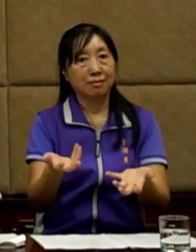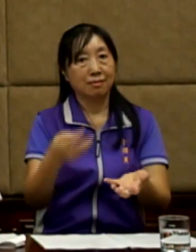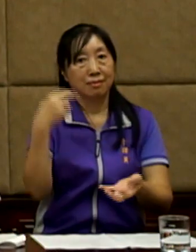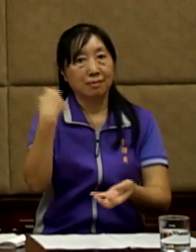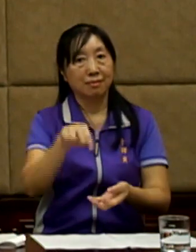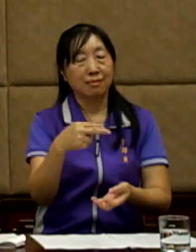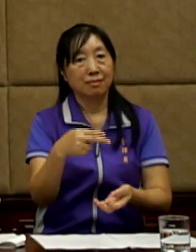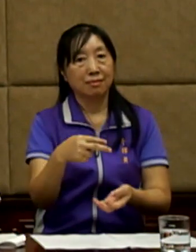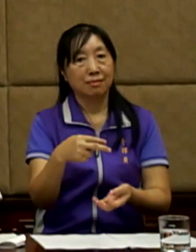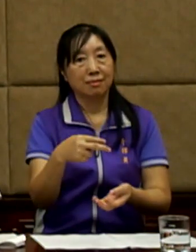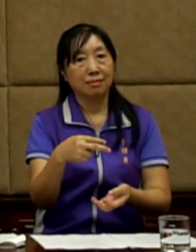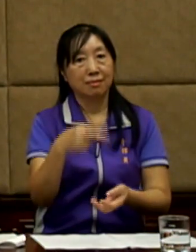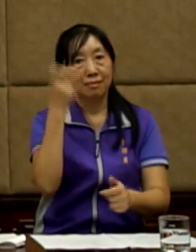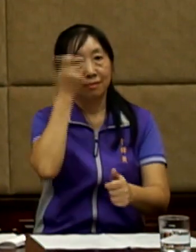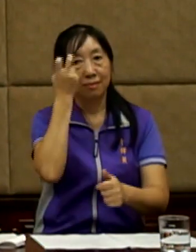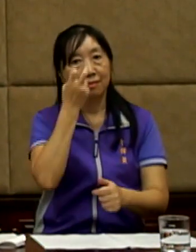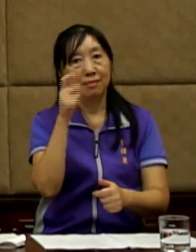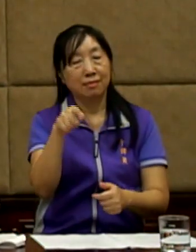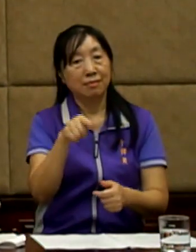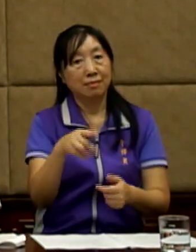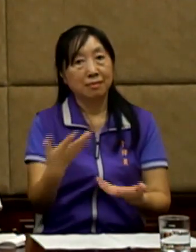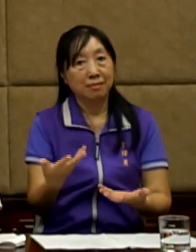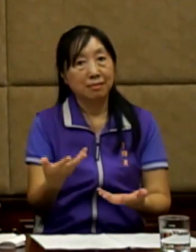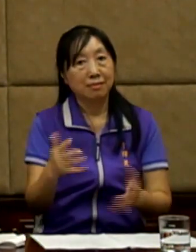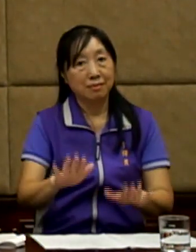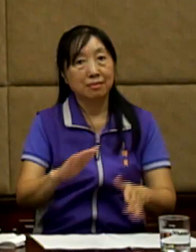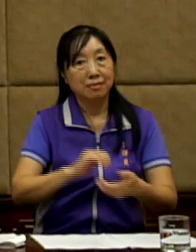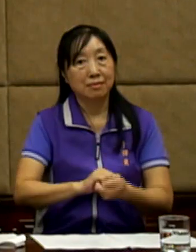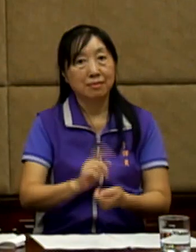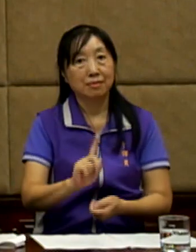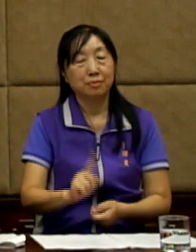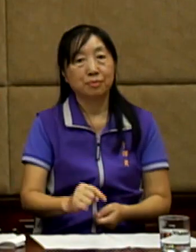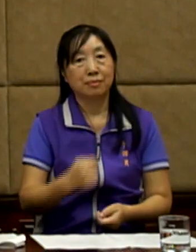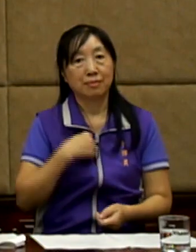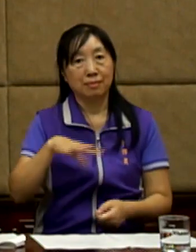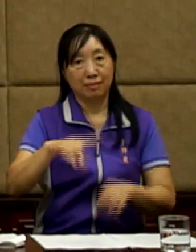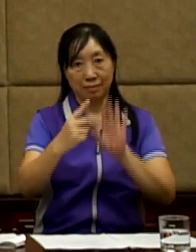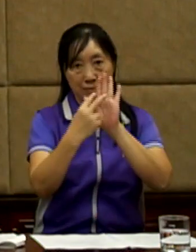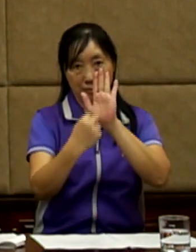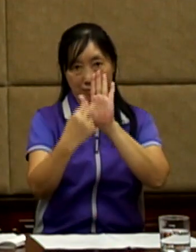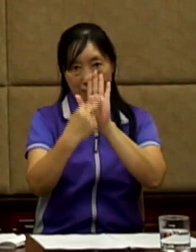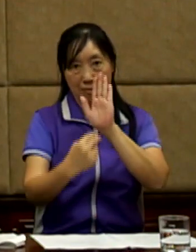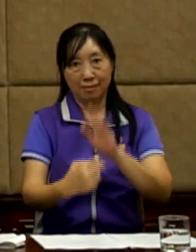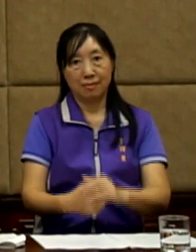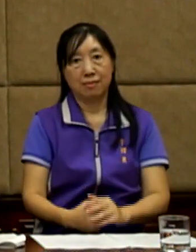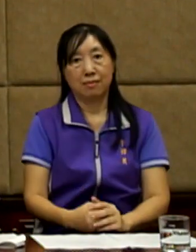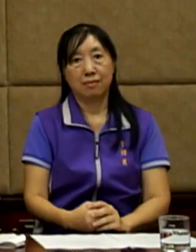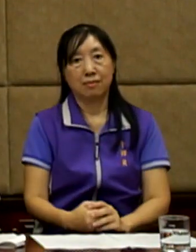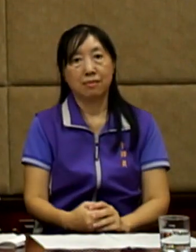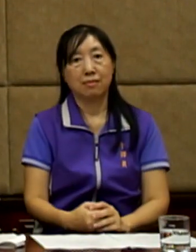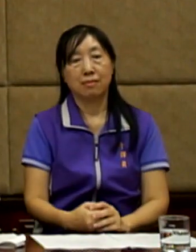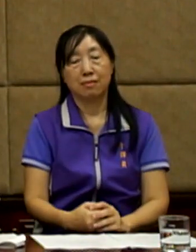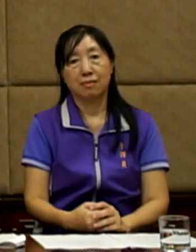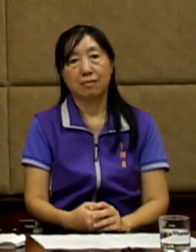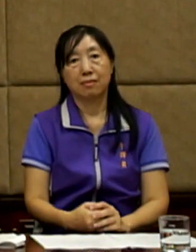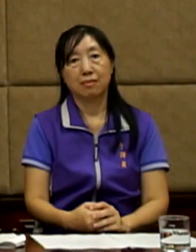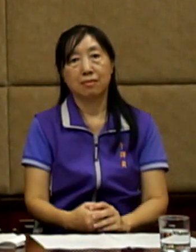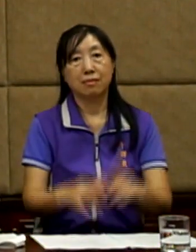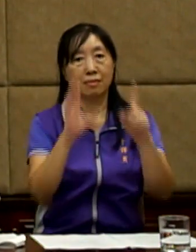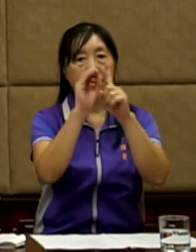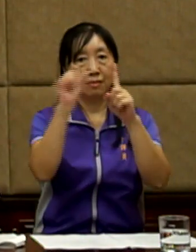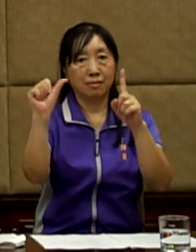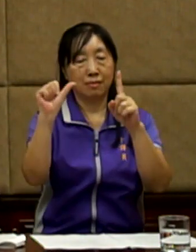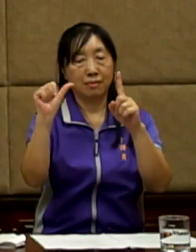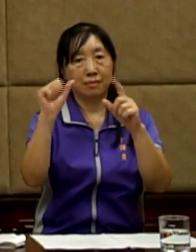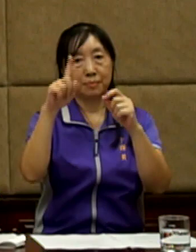的态度。 这件事情我要先说明一下，其实我们要跟就是105年